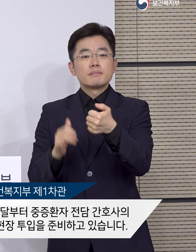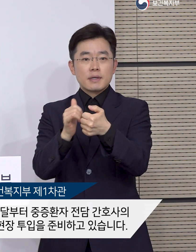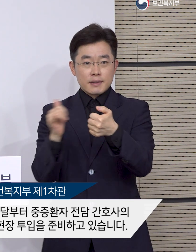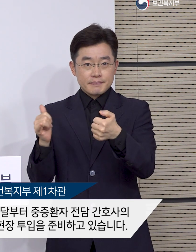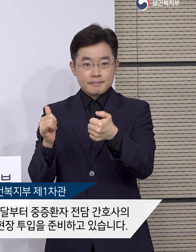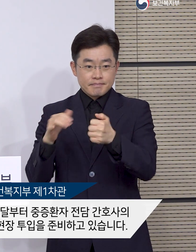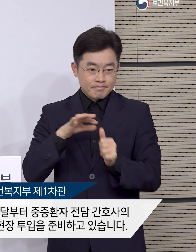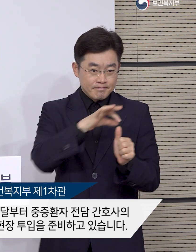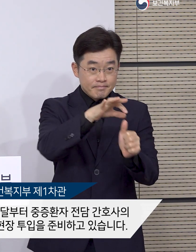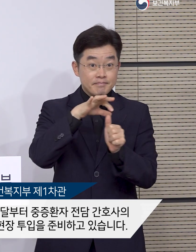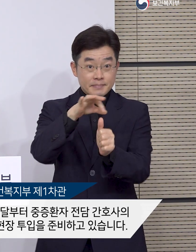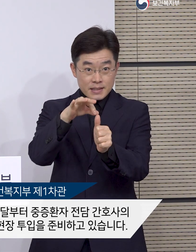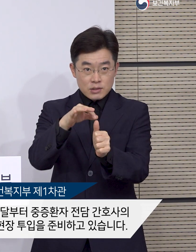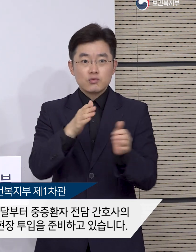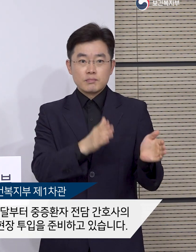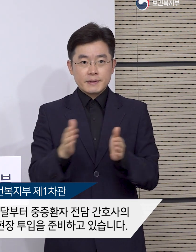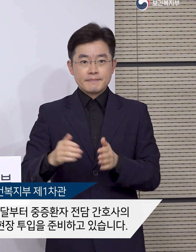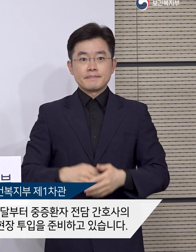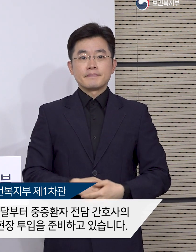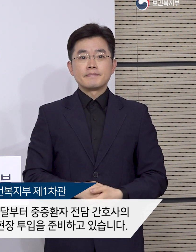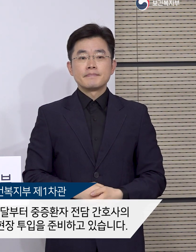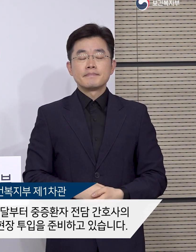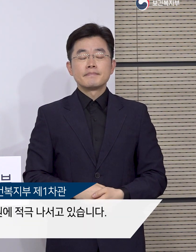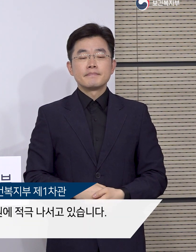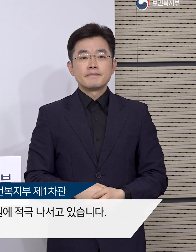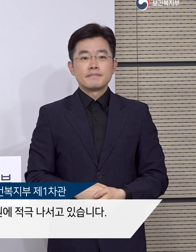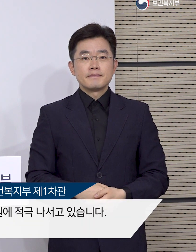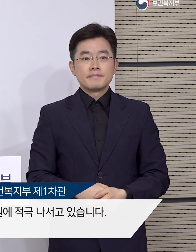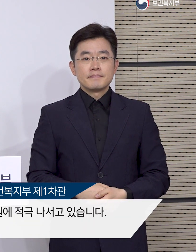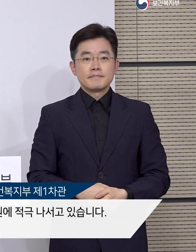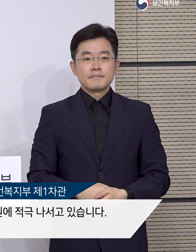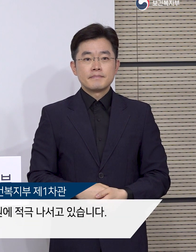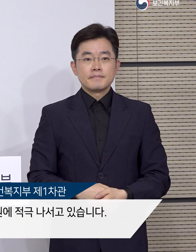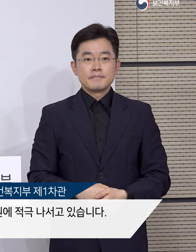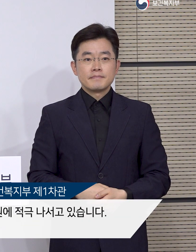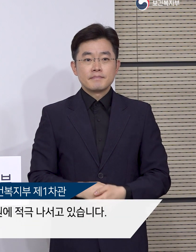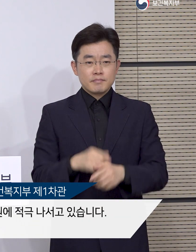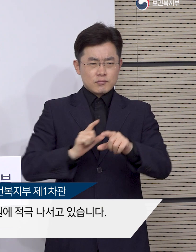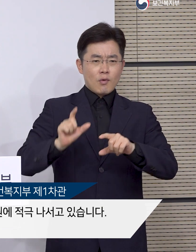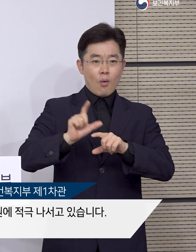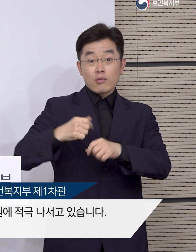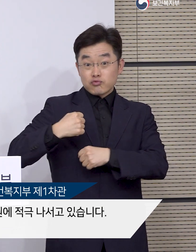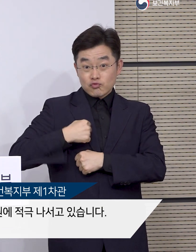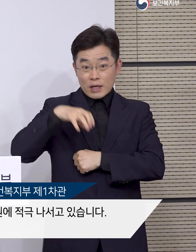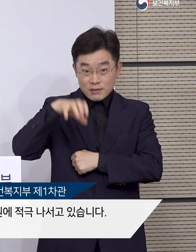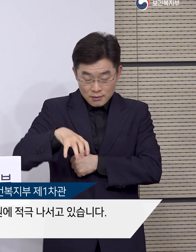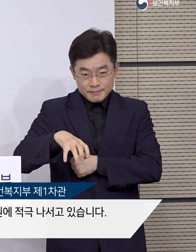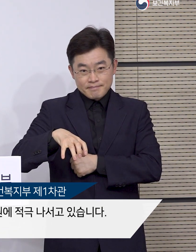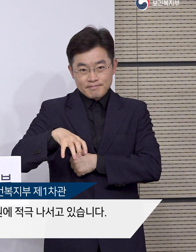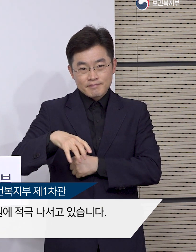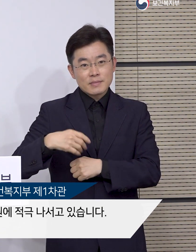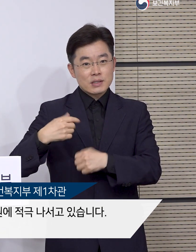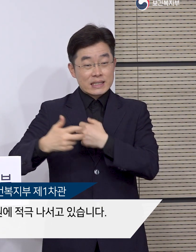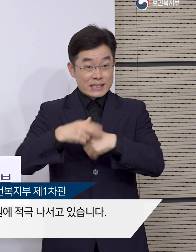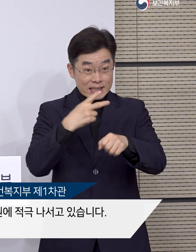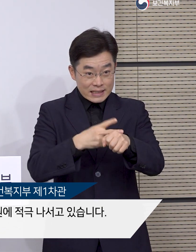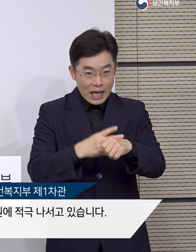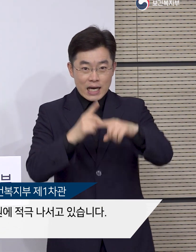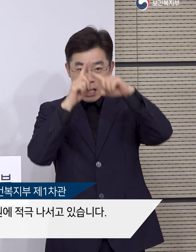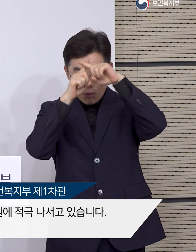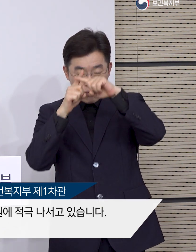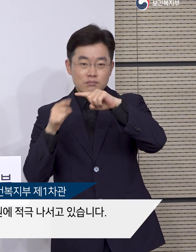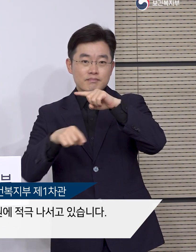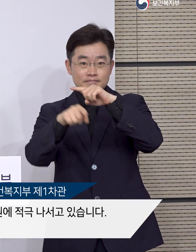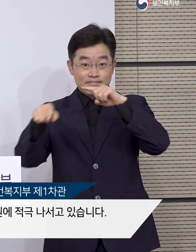명의 현장 투입을 준비하고 있습니다. 이와 함께 군에서도 군의관, 간호장교 등의